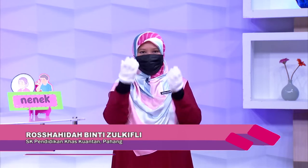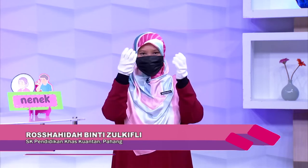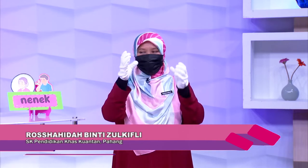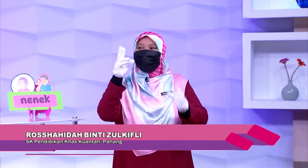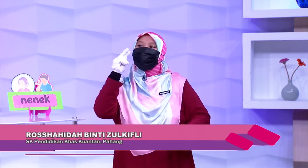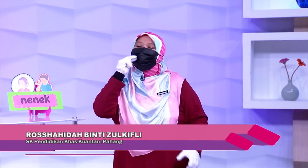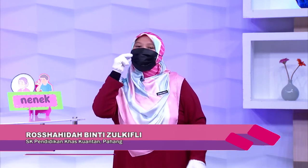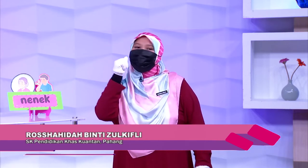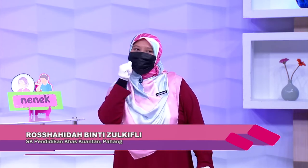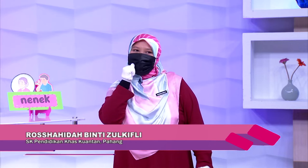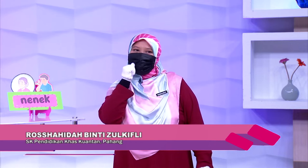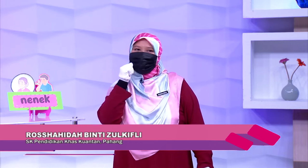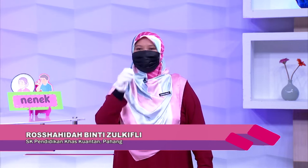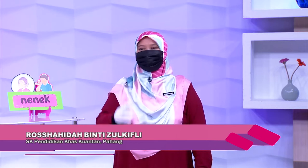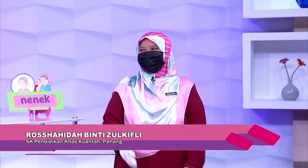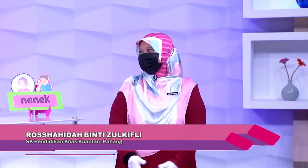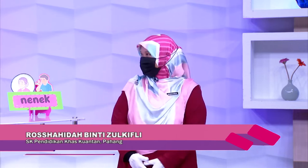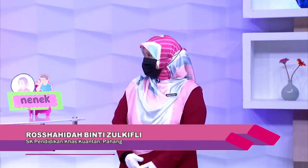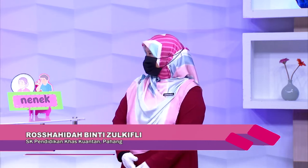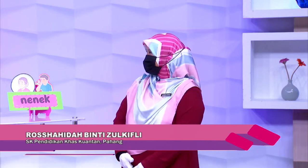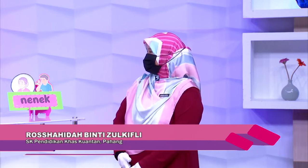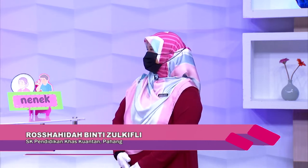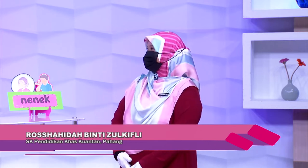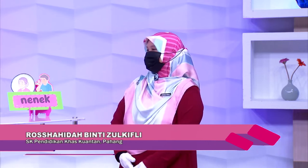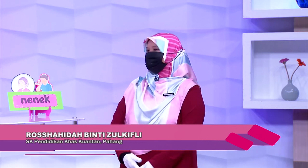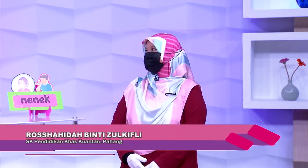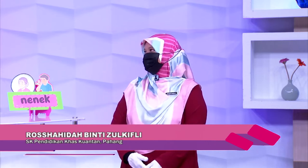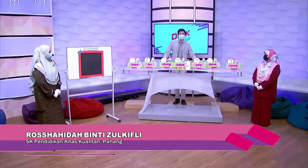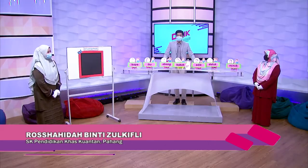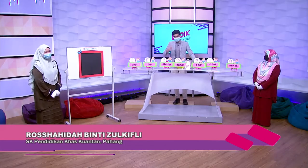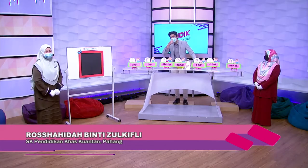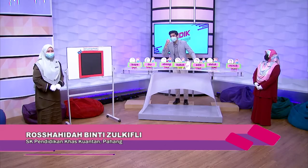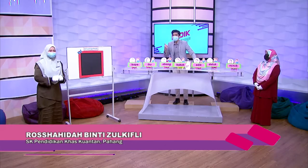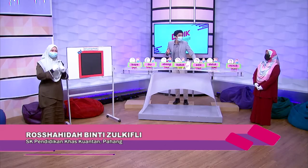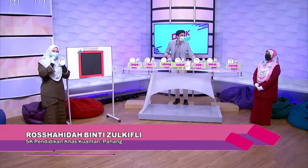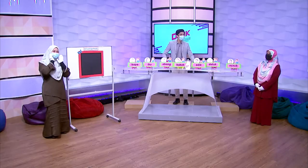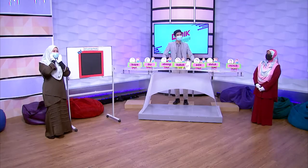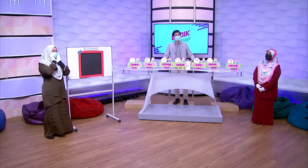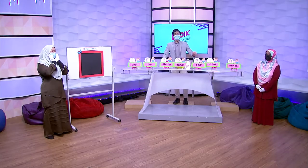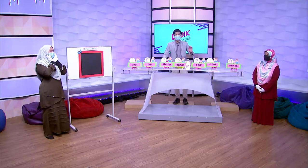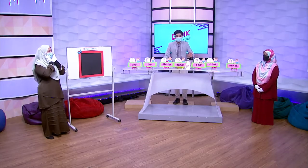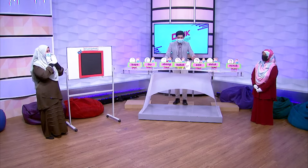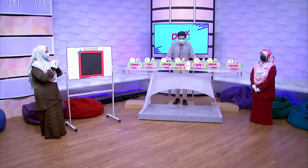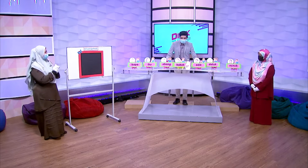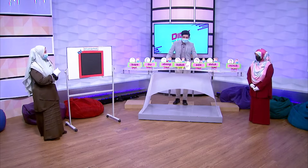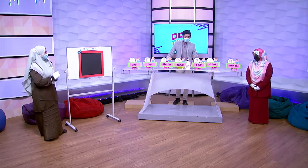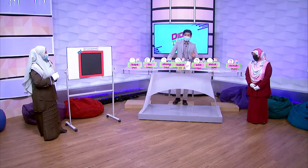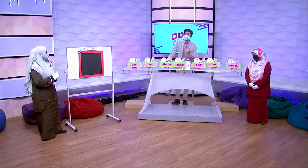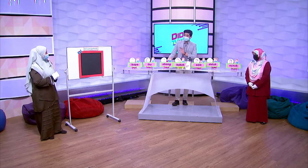Cikgu aku mah Oke dari konten juga tapi kalau tadi durian sedih terus